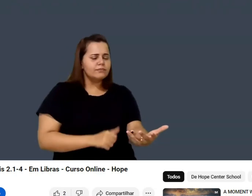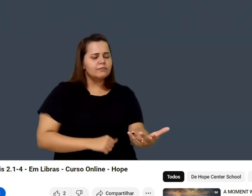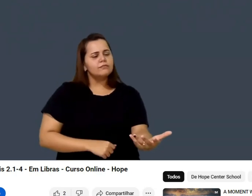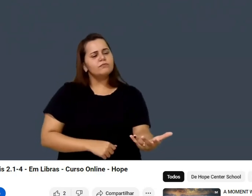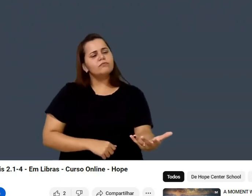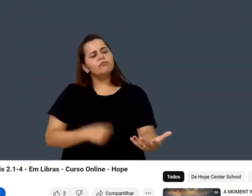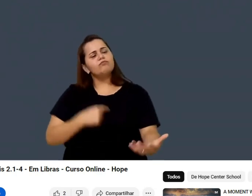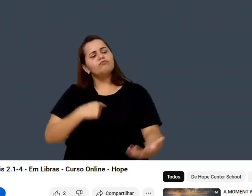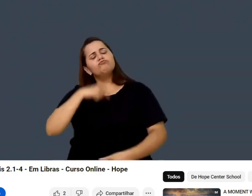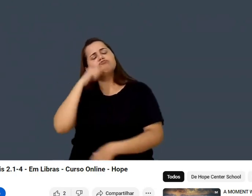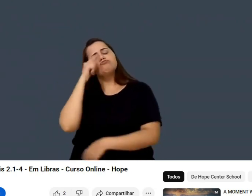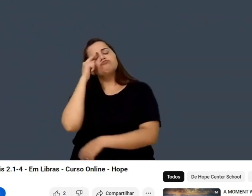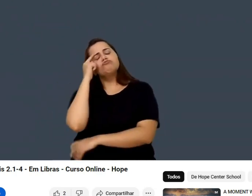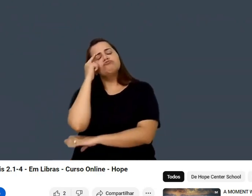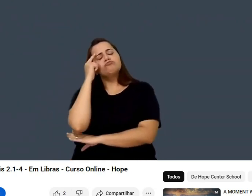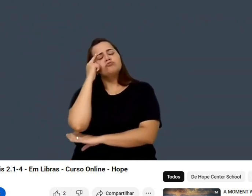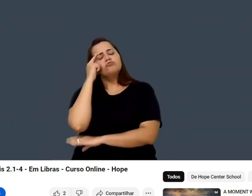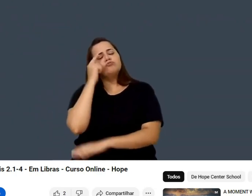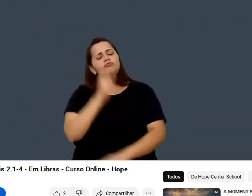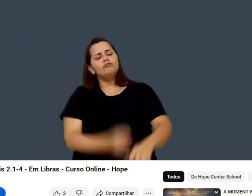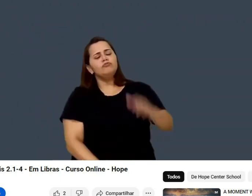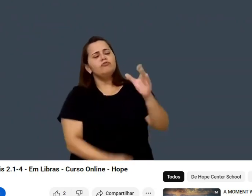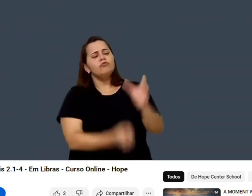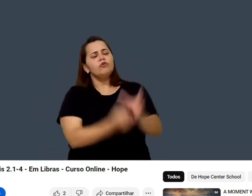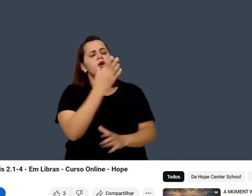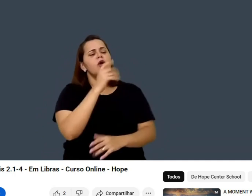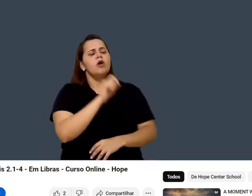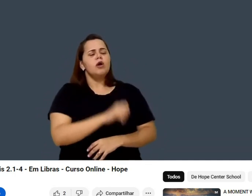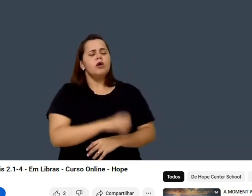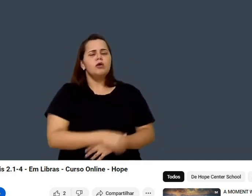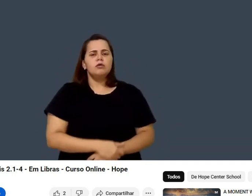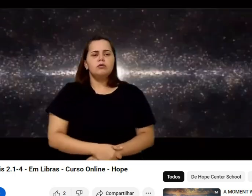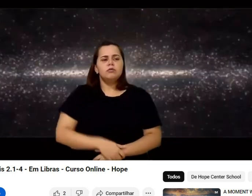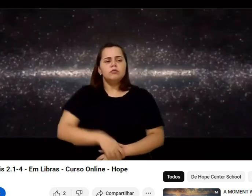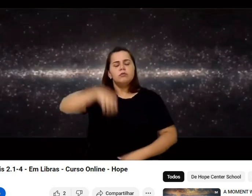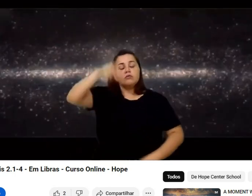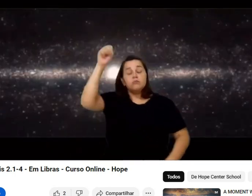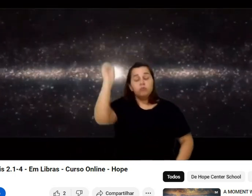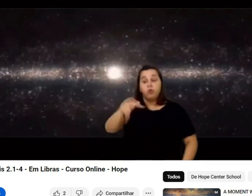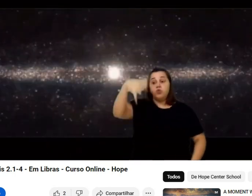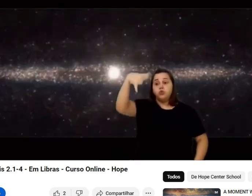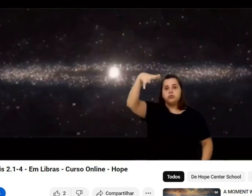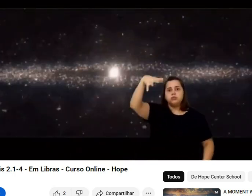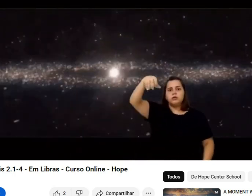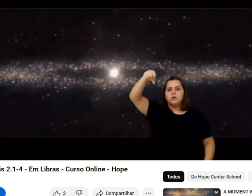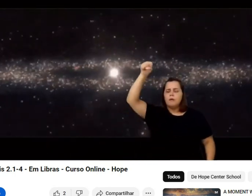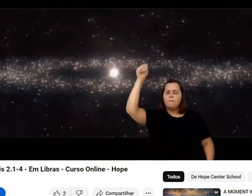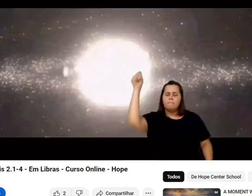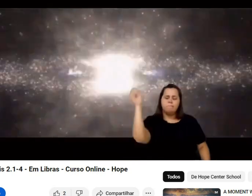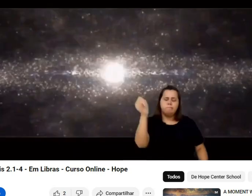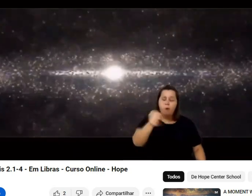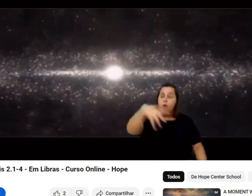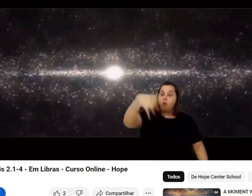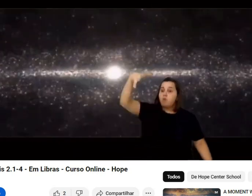ele vai formatando tudo, e aí ele pensou, o que eu vou criar? Então,